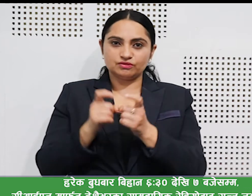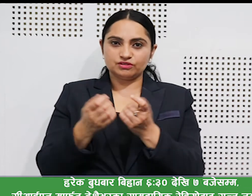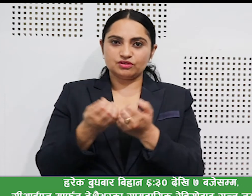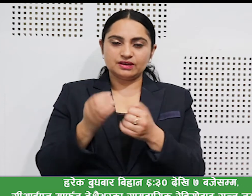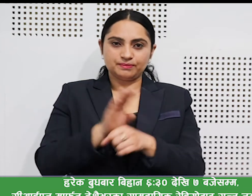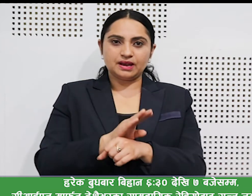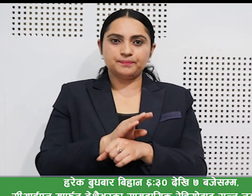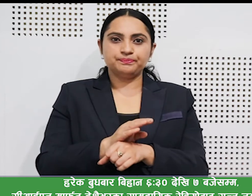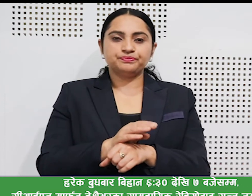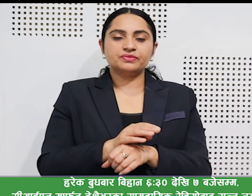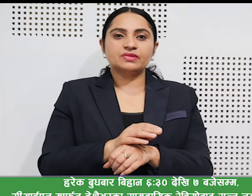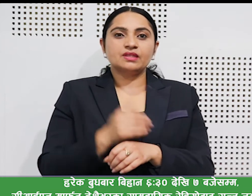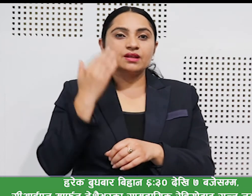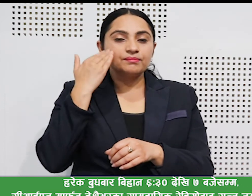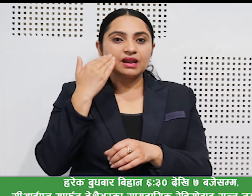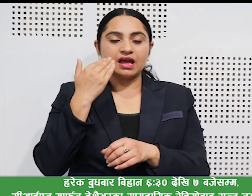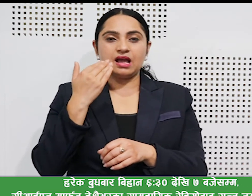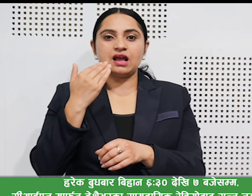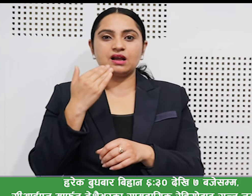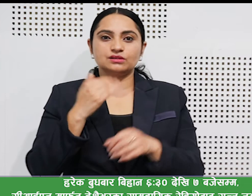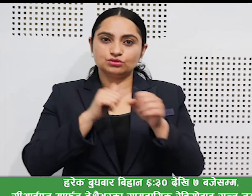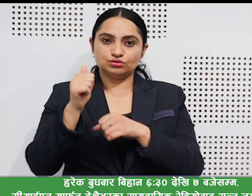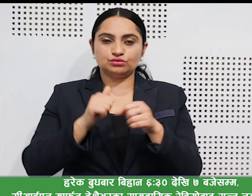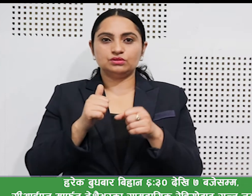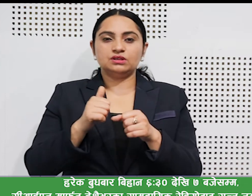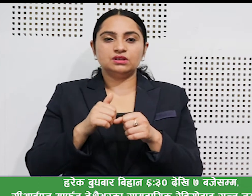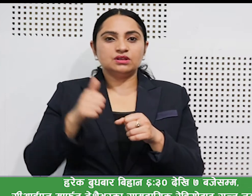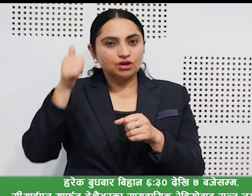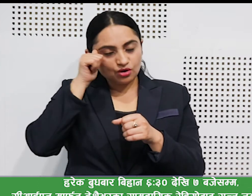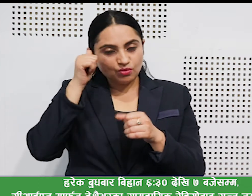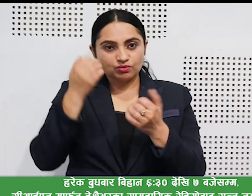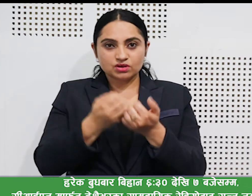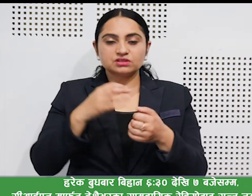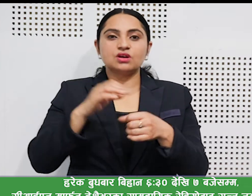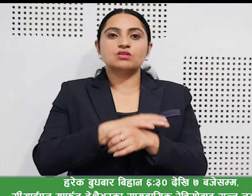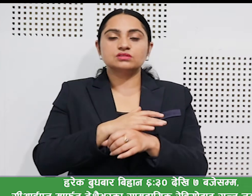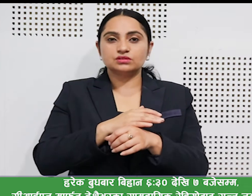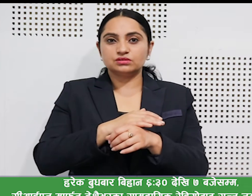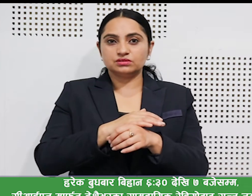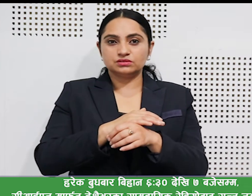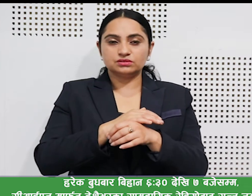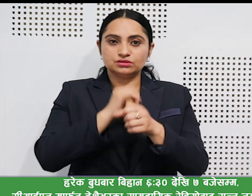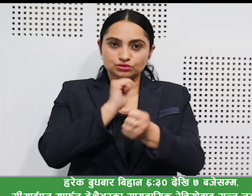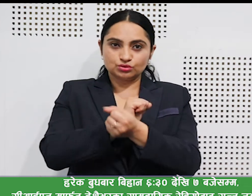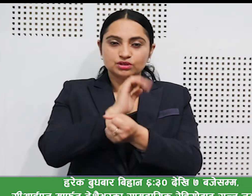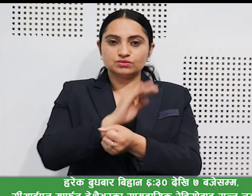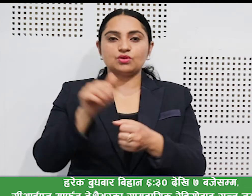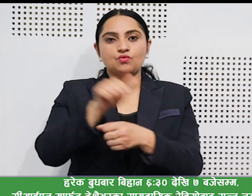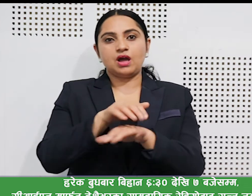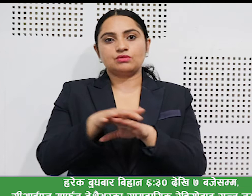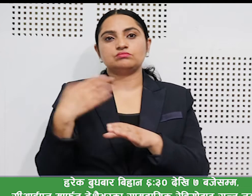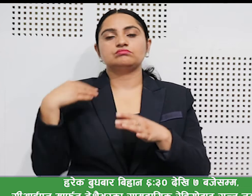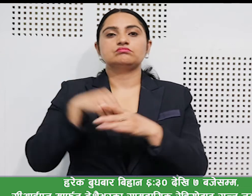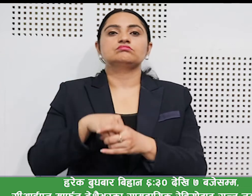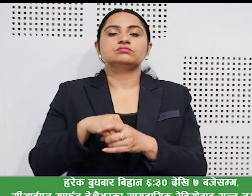छलफल चाहिँ महिला स्वयं चाहिँ जो भोलिको दिनमा चाहिँ पीडित प्रभावित हुन सक्ने सम्भावना छ, उहाँहरू सबैको सहभागिता